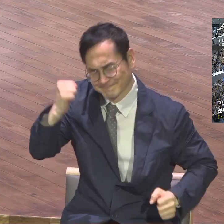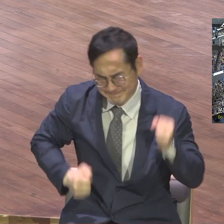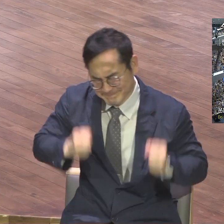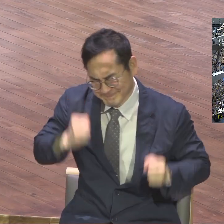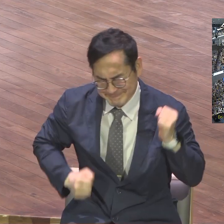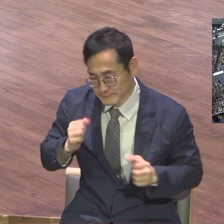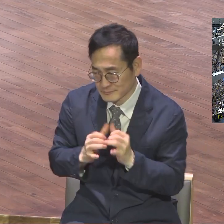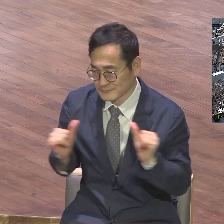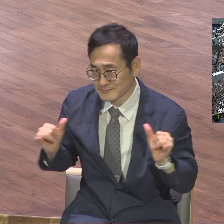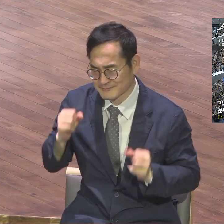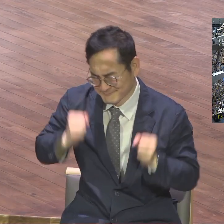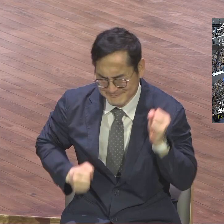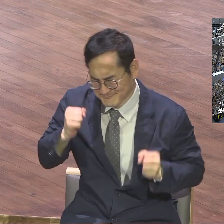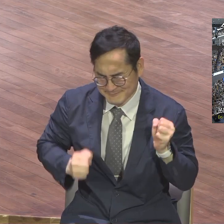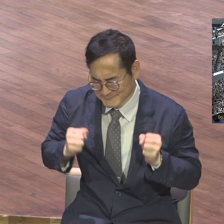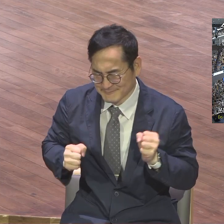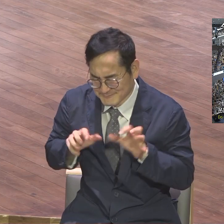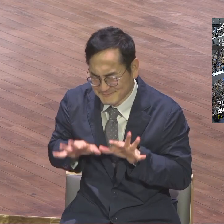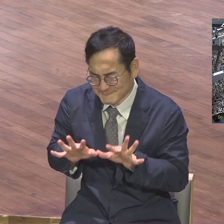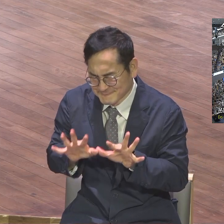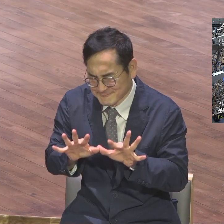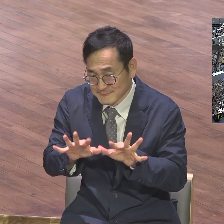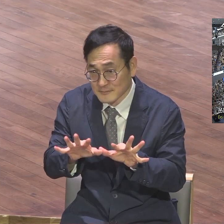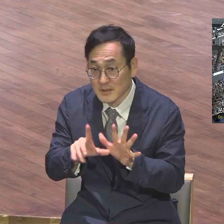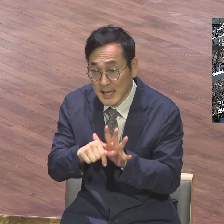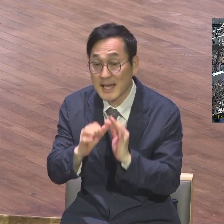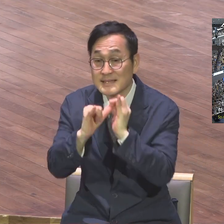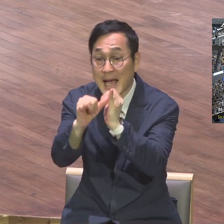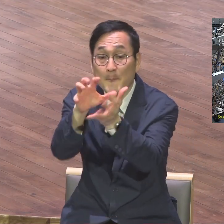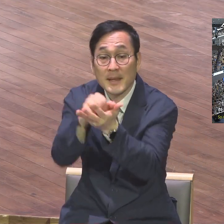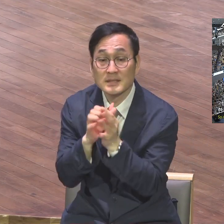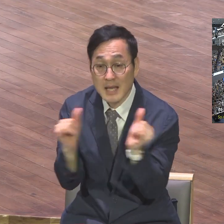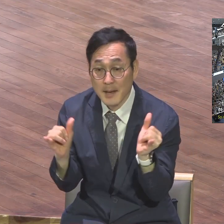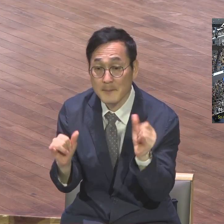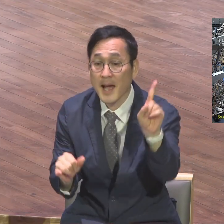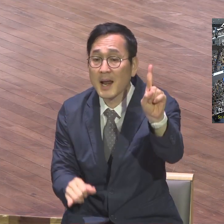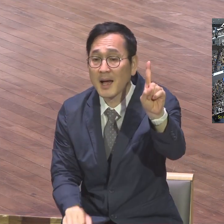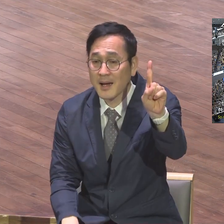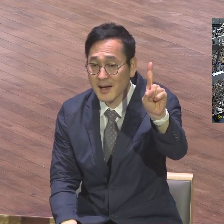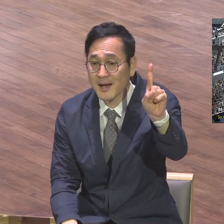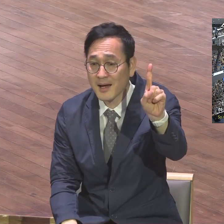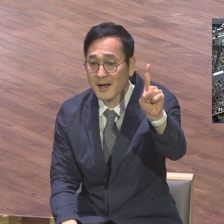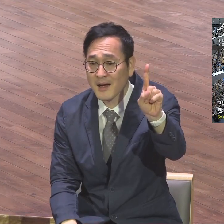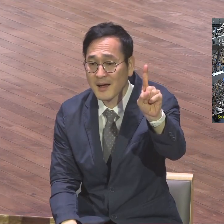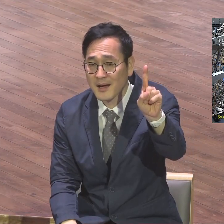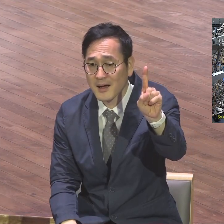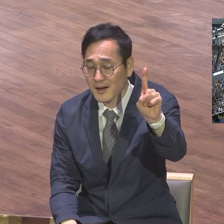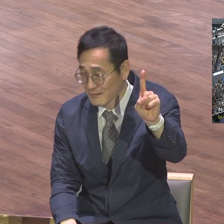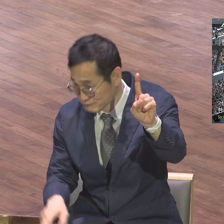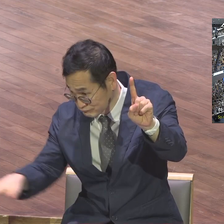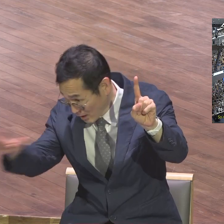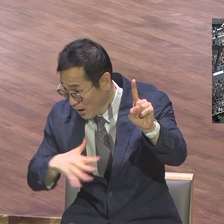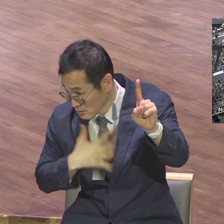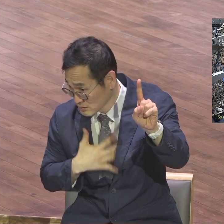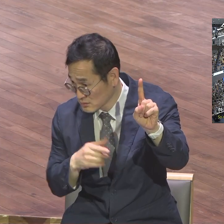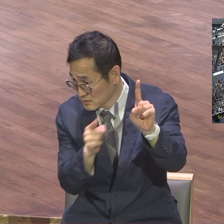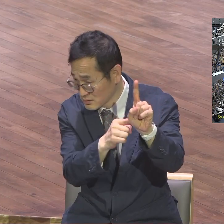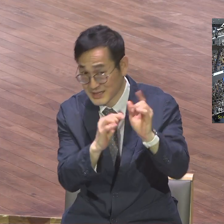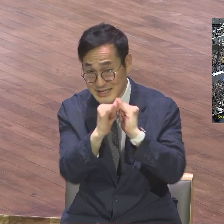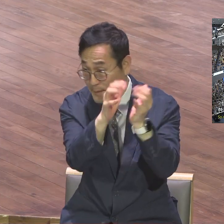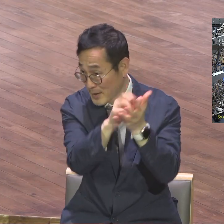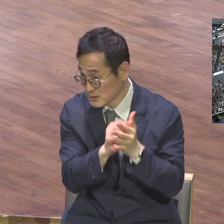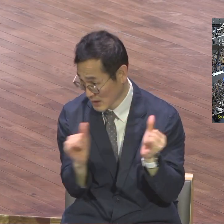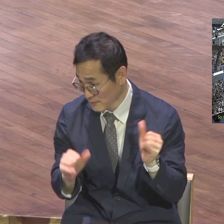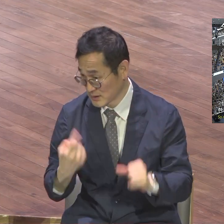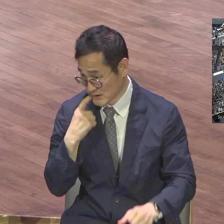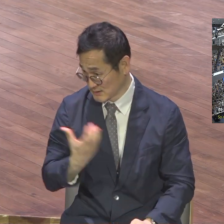다름질하는 자들이 다 달릴지라도 오직 상 받는 사람은 한 사람인 줄 너희가 알지 못하느냐. 너희도 상을